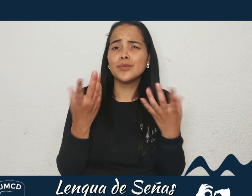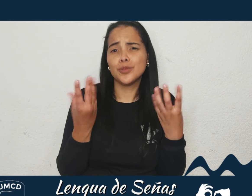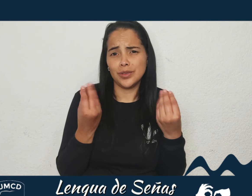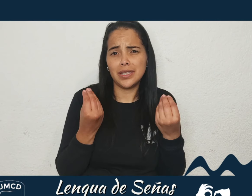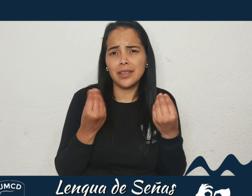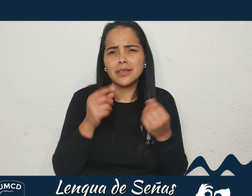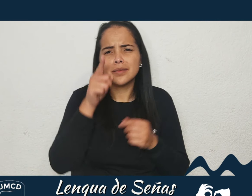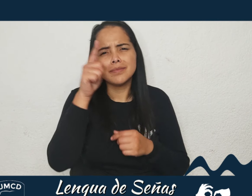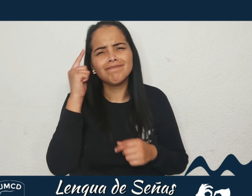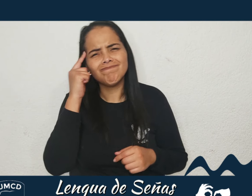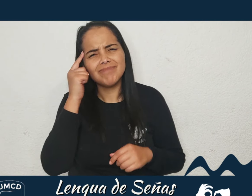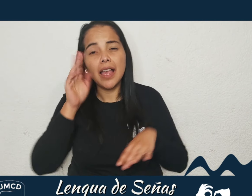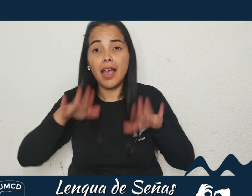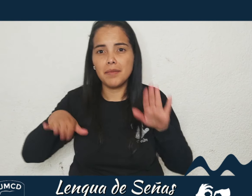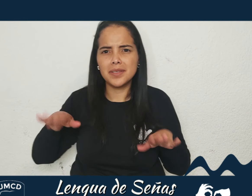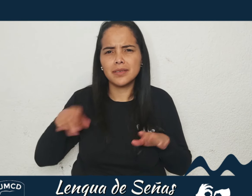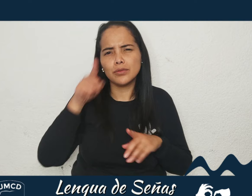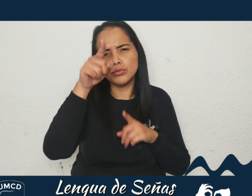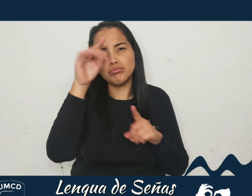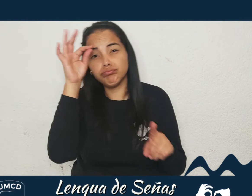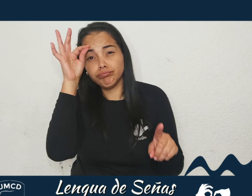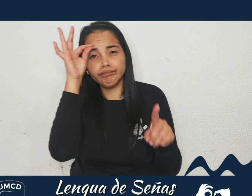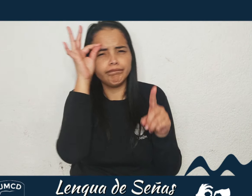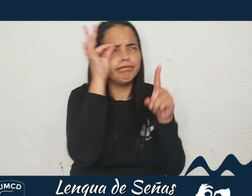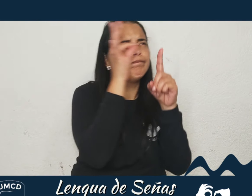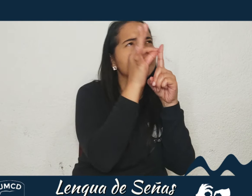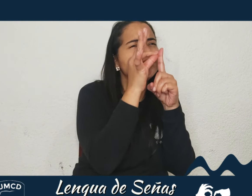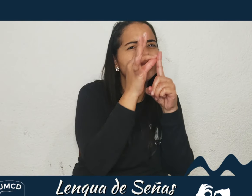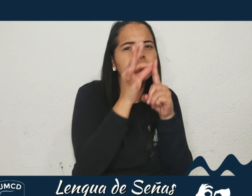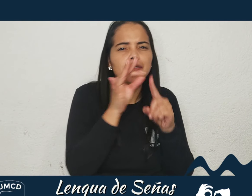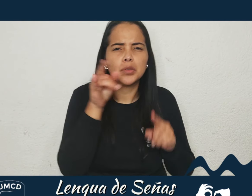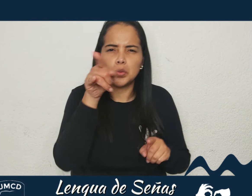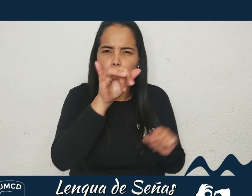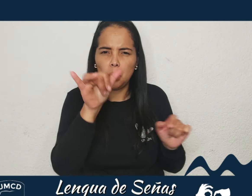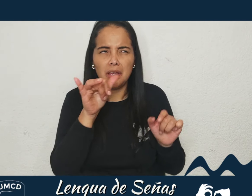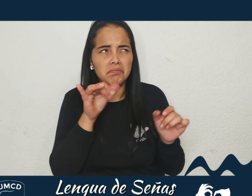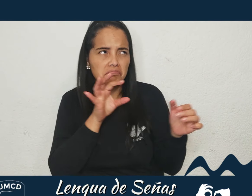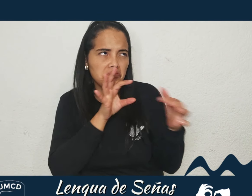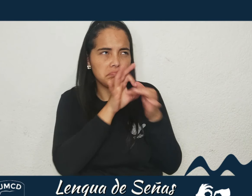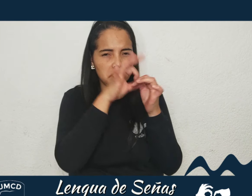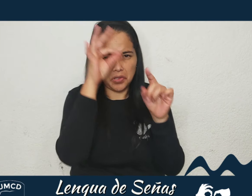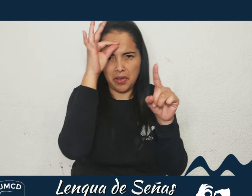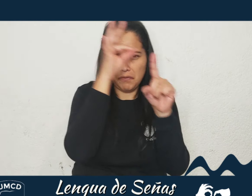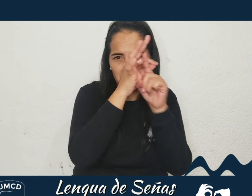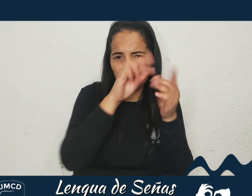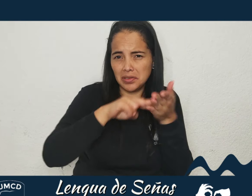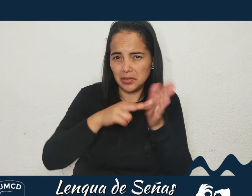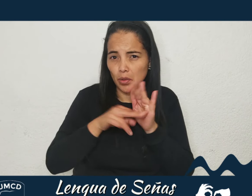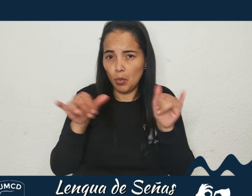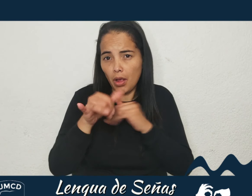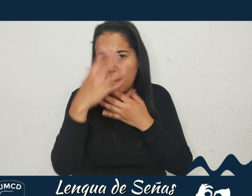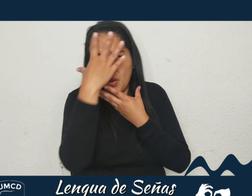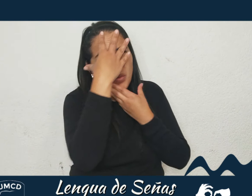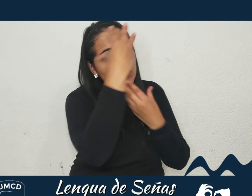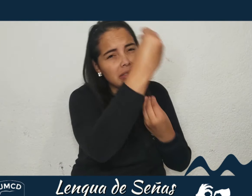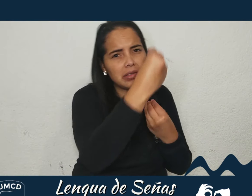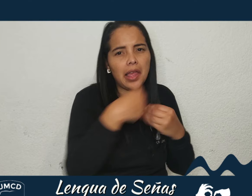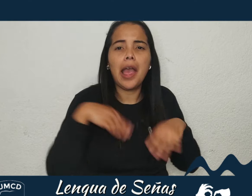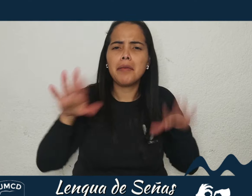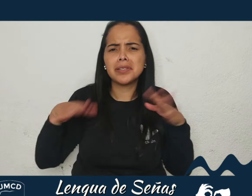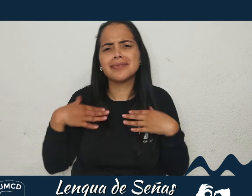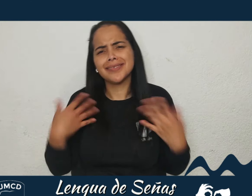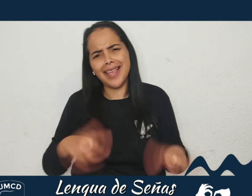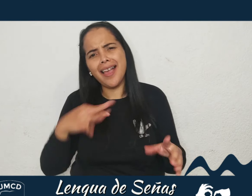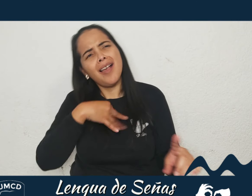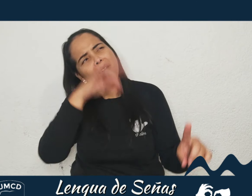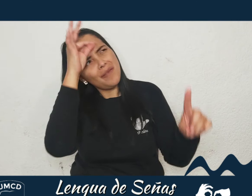Muchas veces consideramos de que la fe no va ligada con obediencia. A veces pensamos de que porque